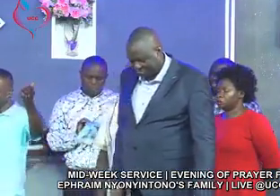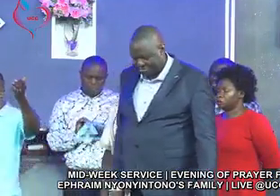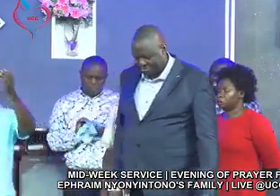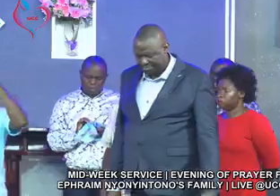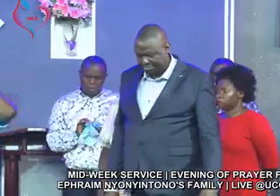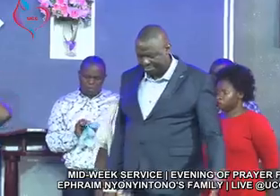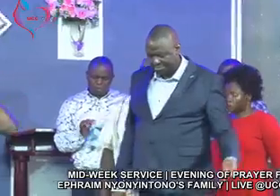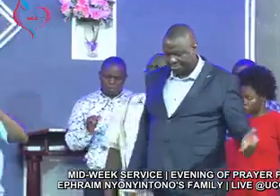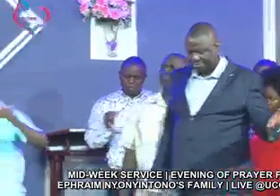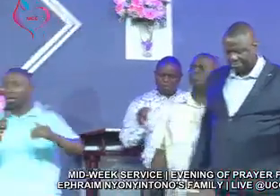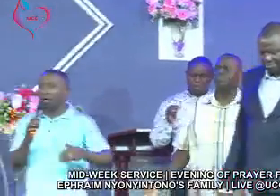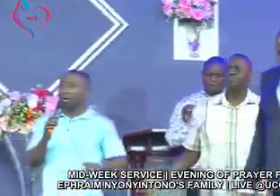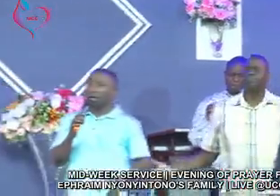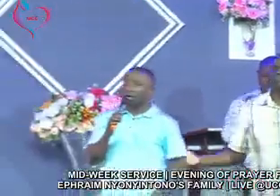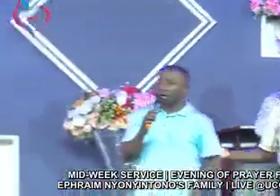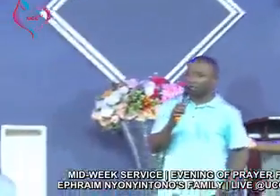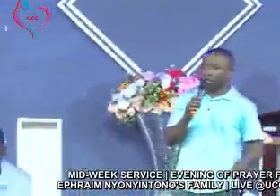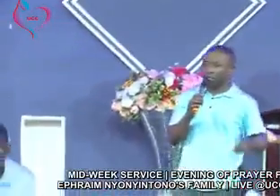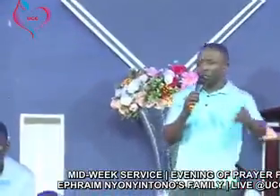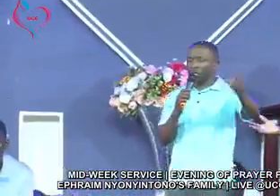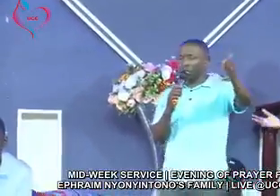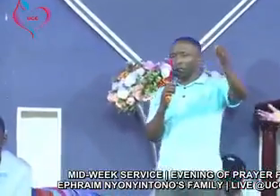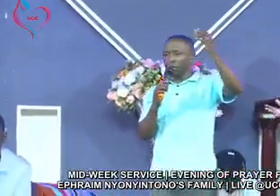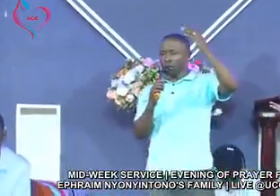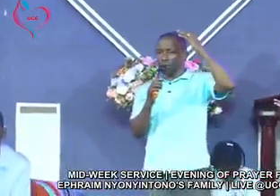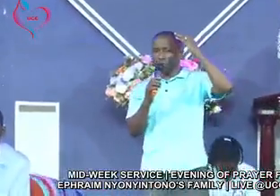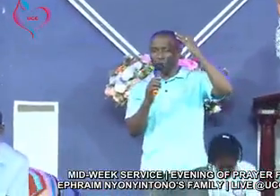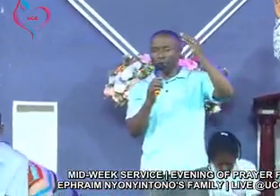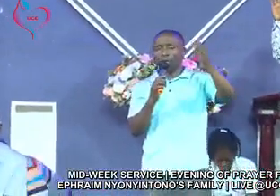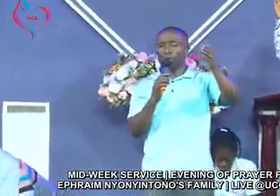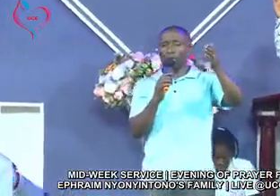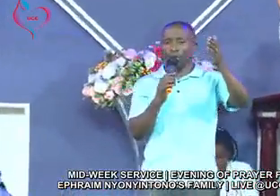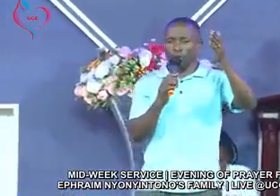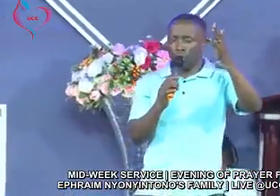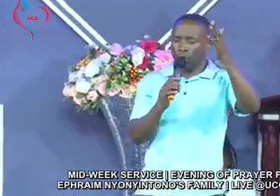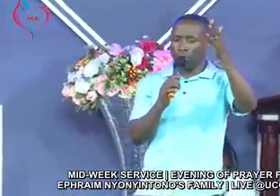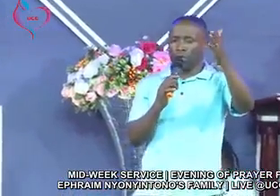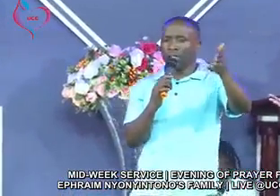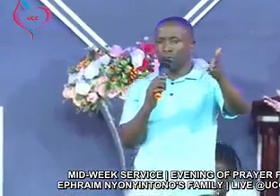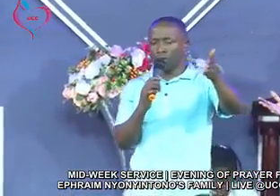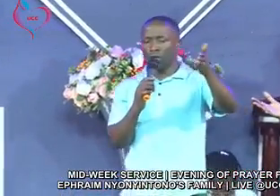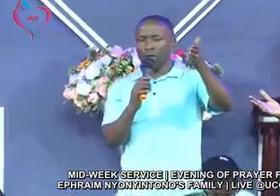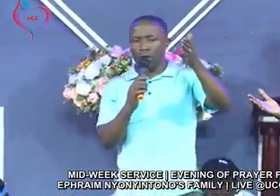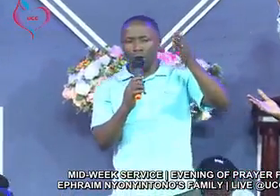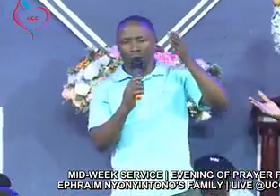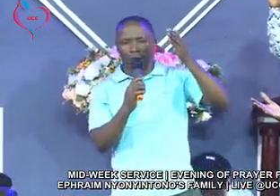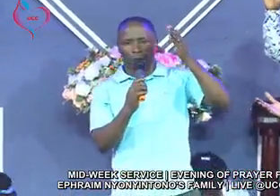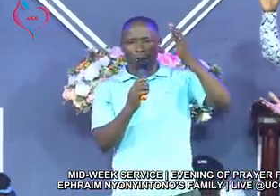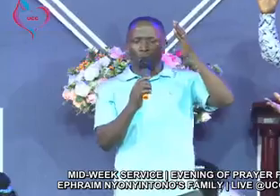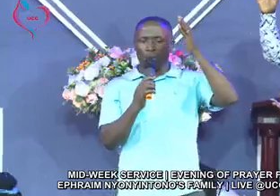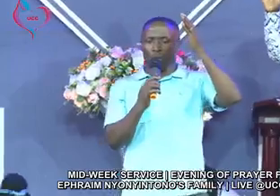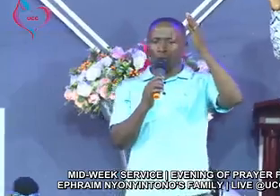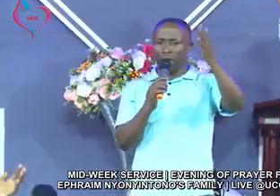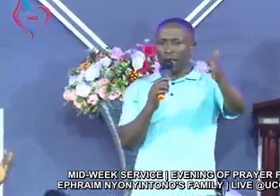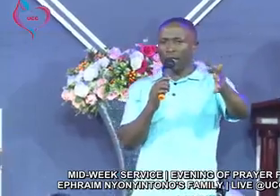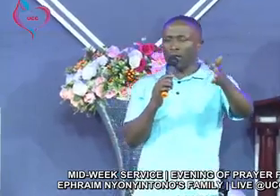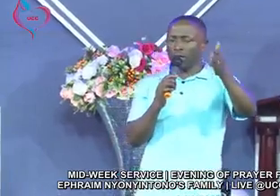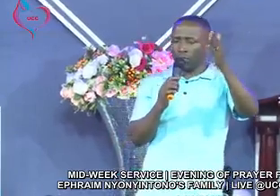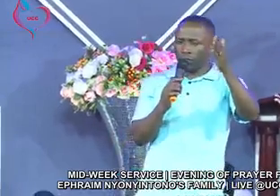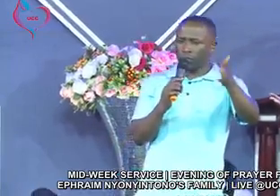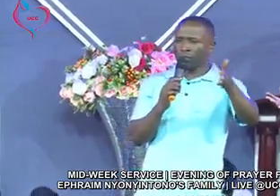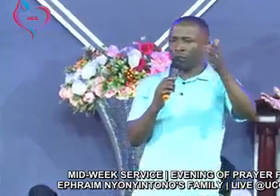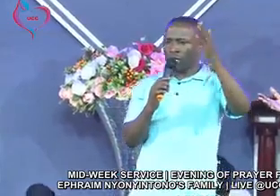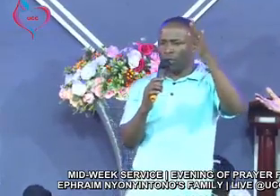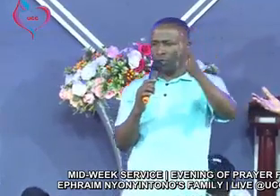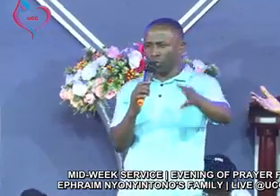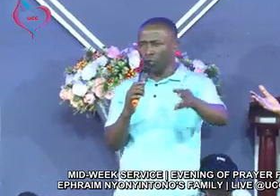kisabo yimuse emikono gyekyo atukiriza katonda ku lw'okuwonyezebwa ne bw'obeera oli ku leediyo ne bw'obeera oli ku online ng'oli